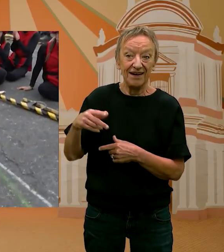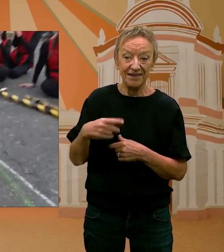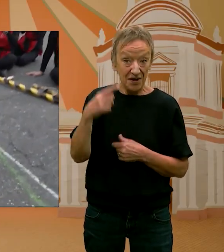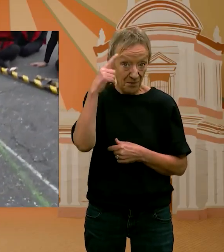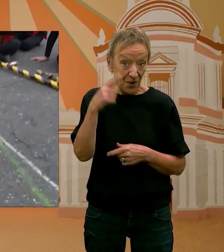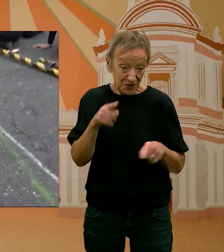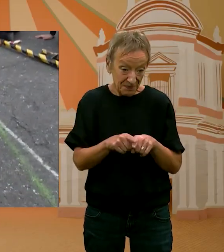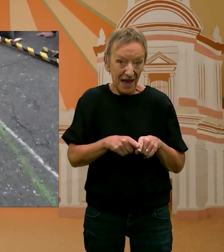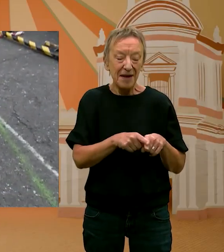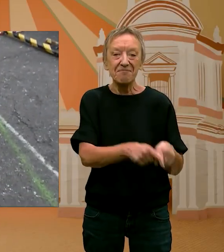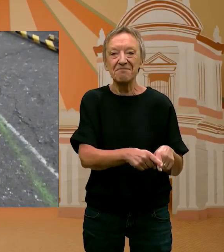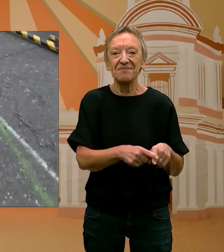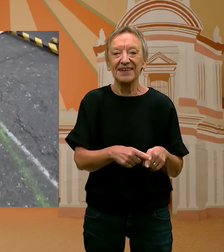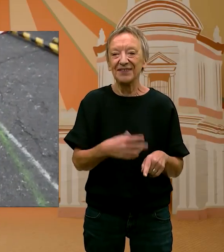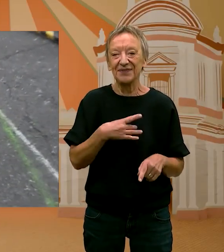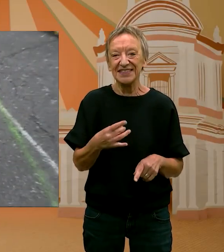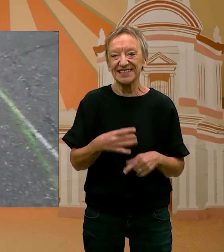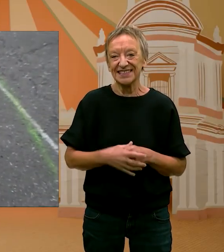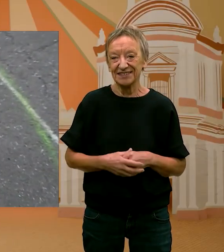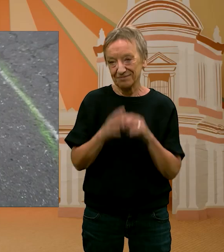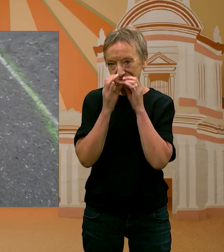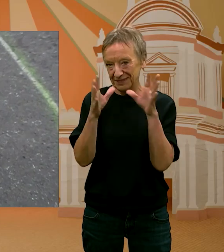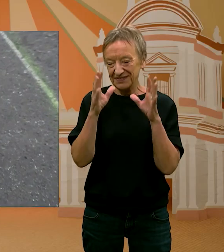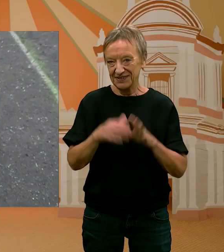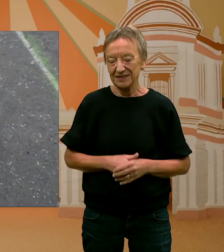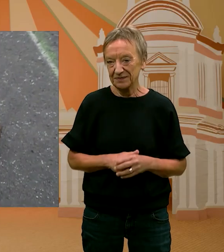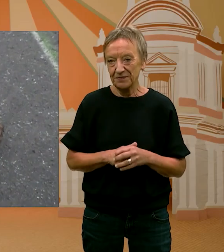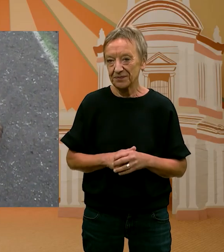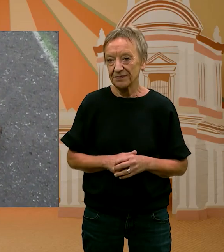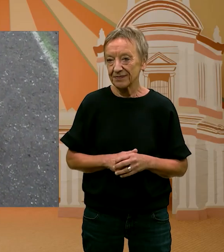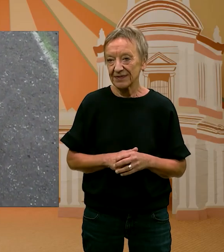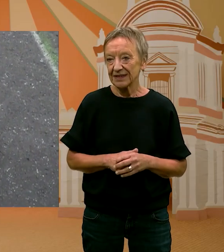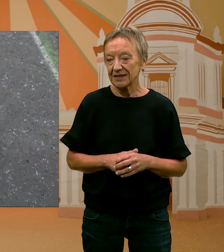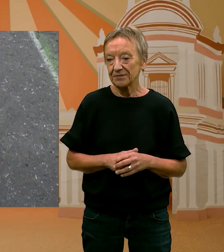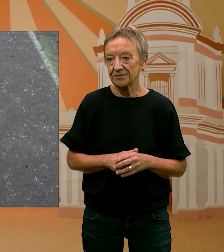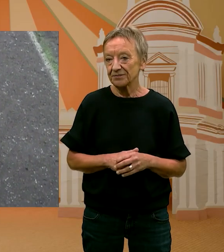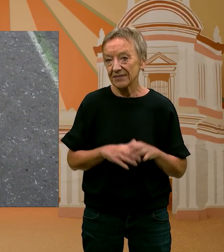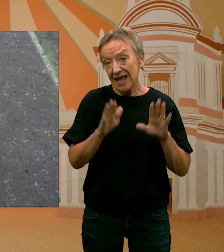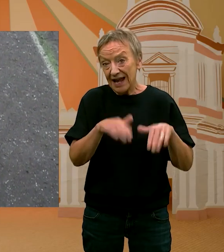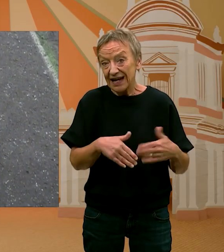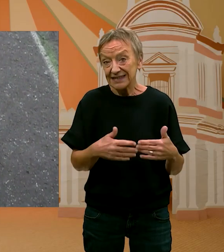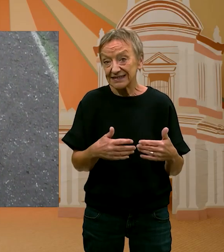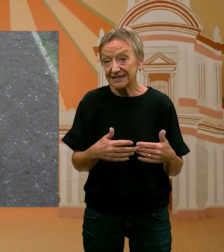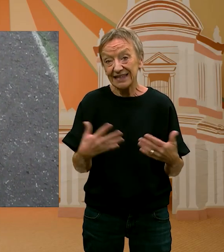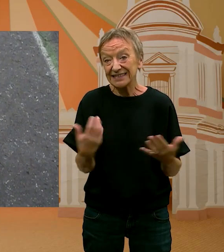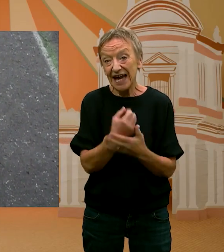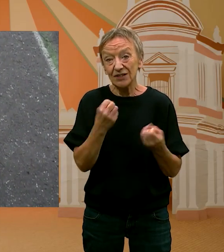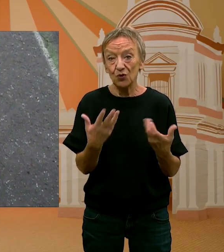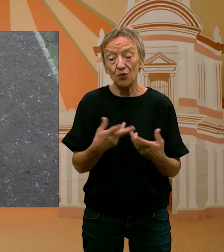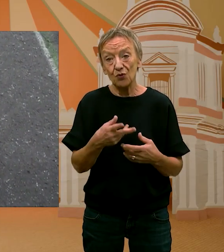lui, voilà, c'est vraiment extraordinaire. Tu l'as laissé gagner ou il est vraiment plus fort cette année? Tu l'as laissé gagner, t'es tombé ou il est vraiment plus fort? Et ça fait 20